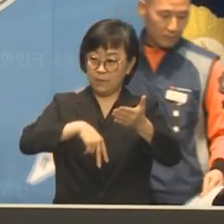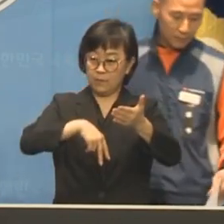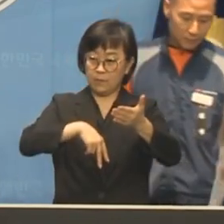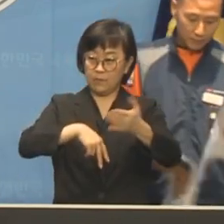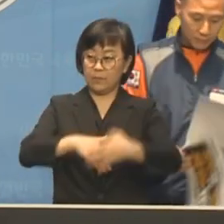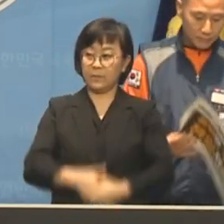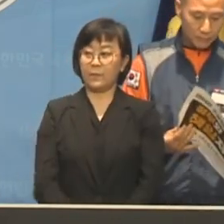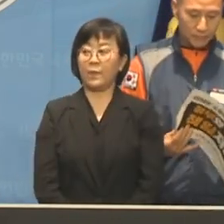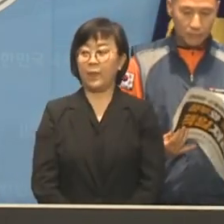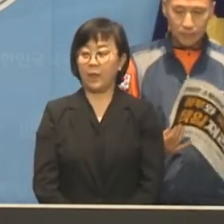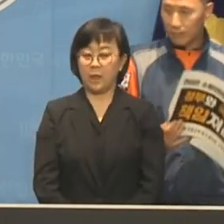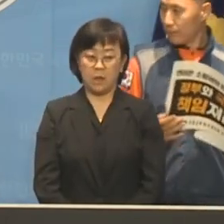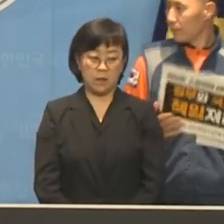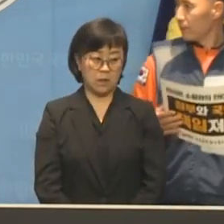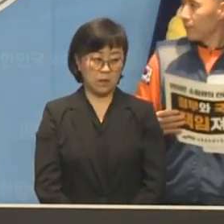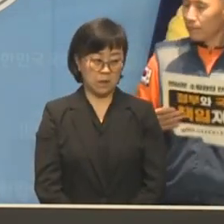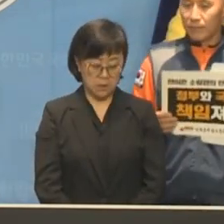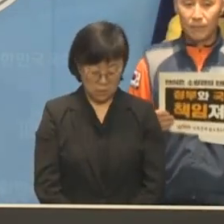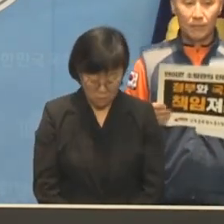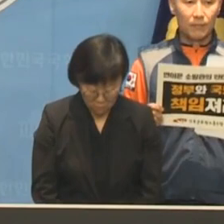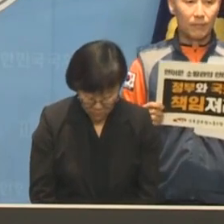낭송이 있겠습니다.